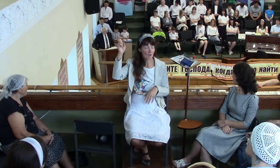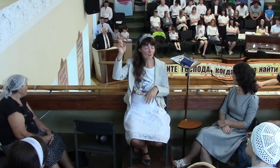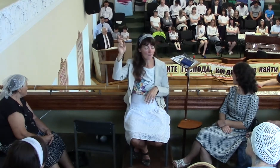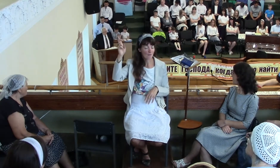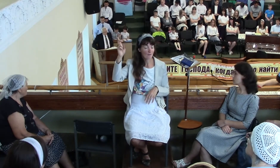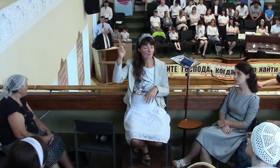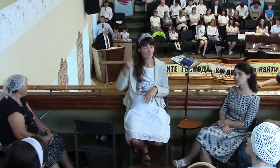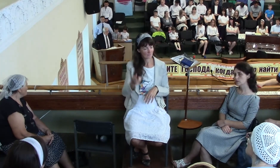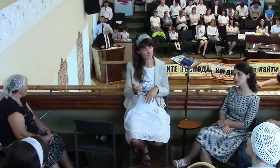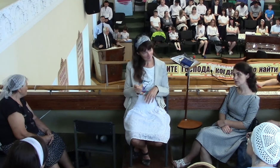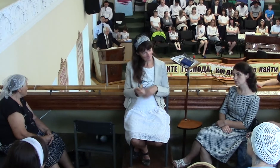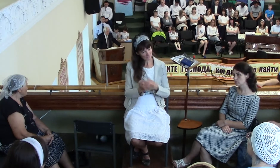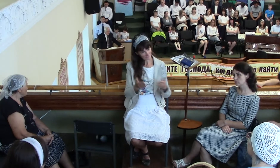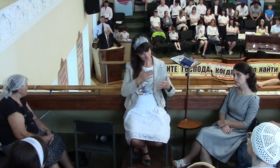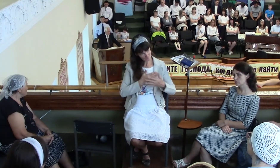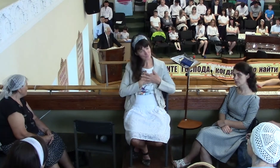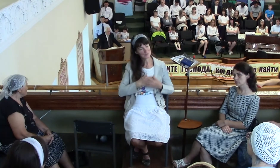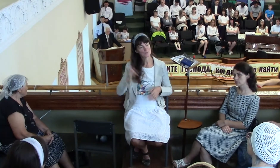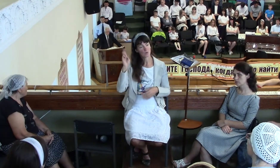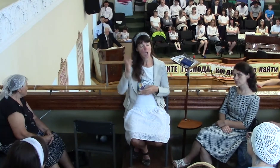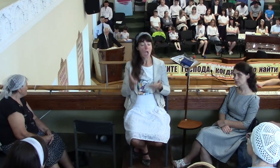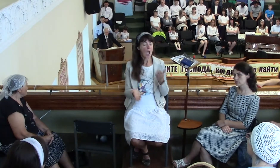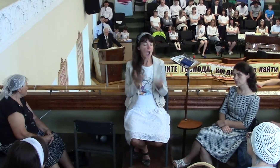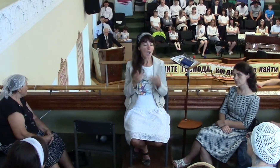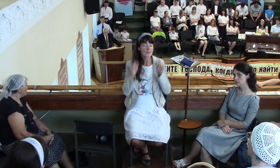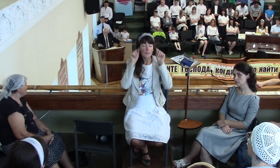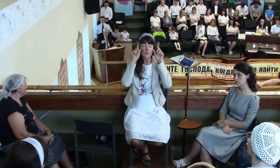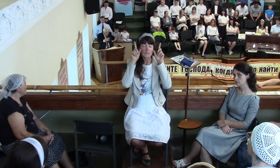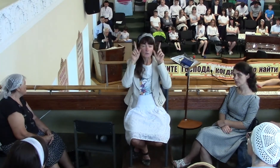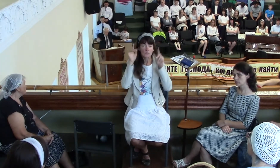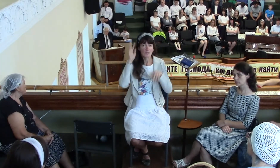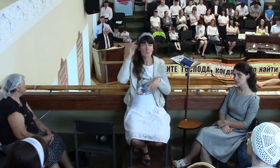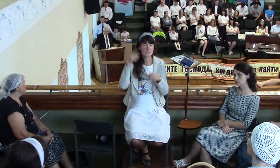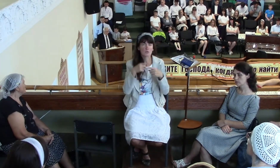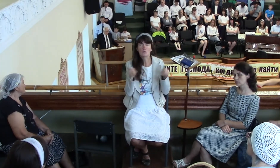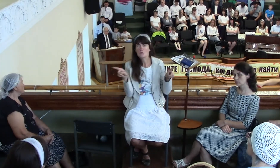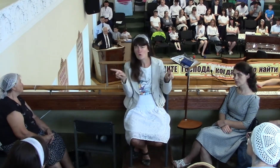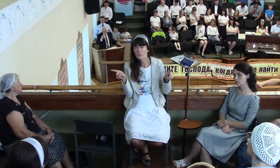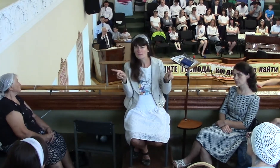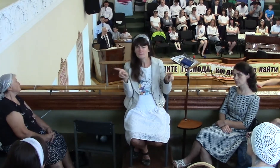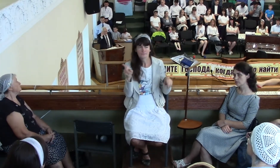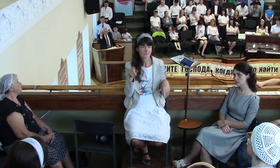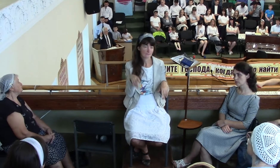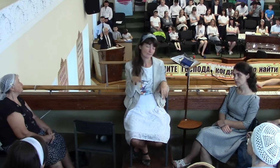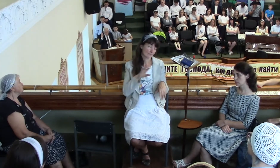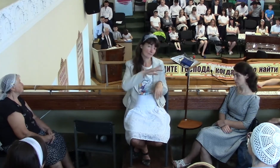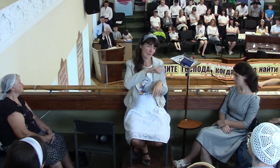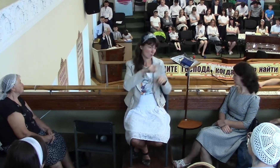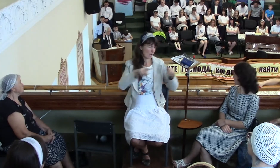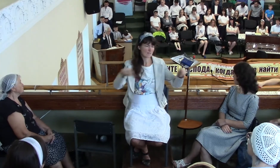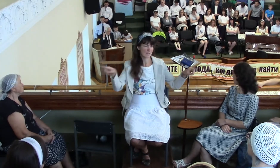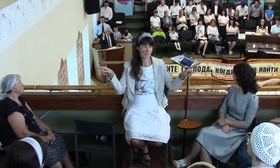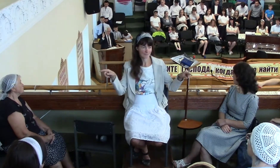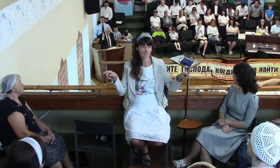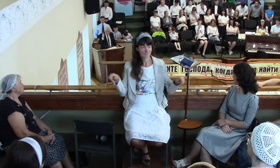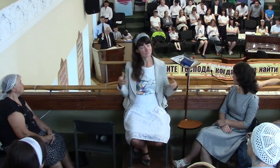А если проснулся, сразу мысли о другом, а другого очень много. Одна дорога есть на небо,